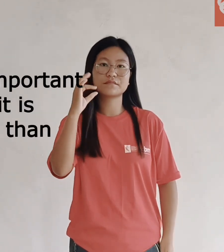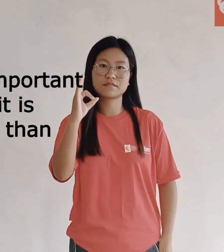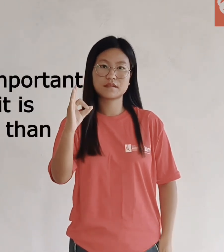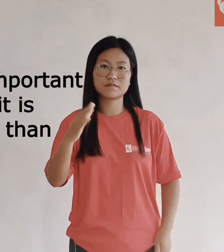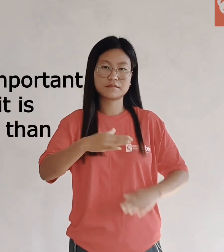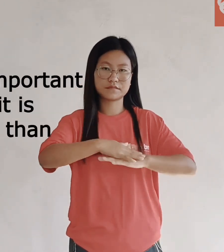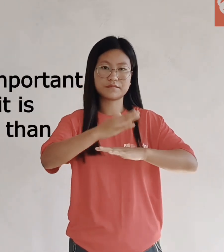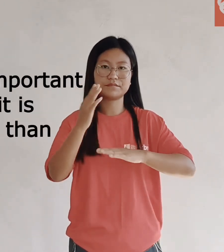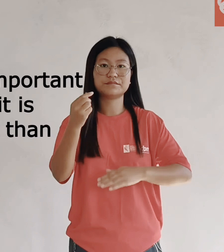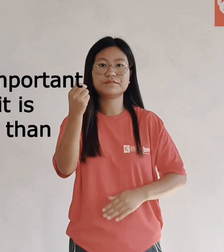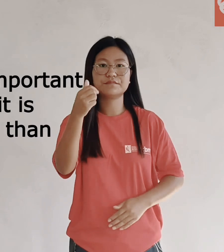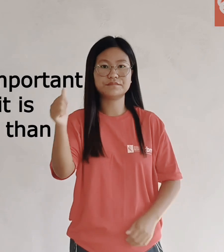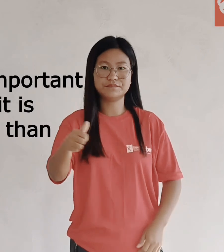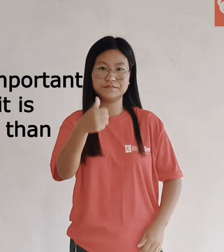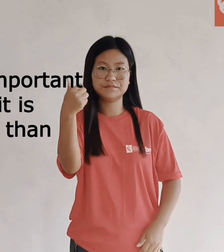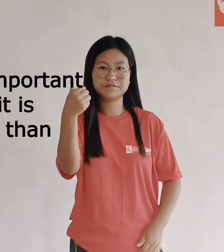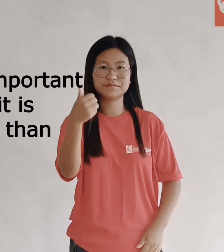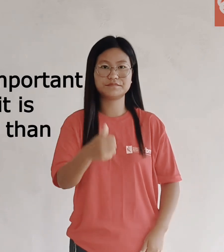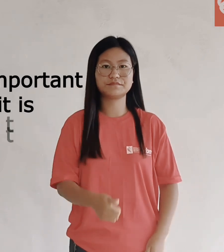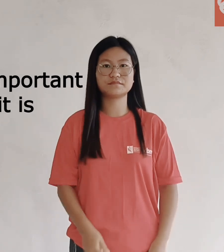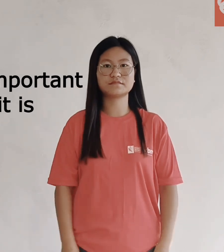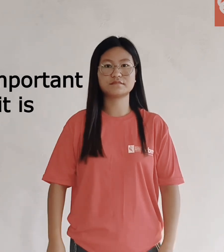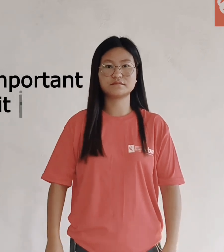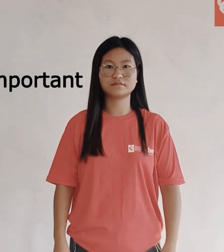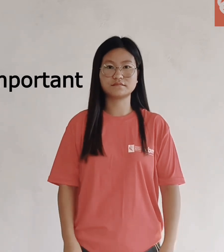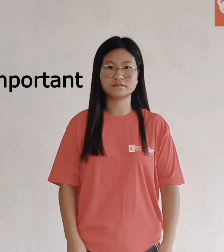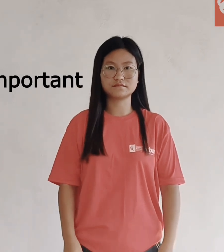hi nei le go sanga man tam jo a hi